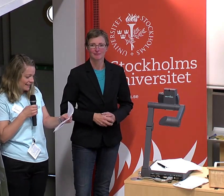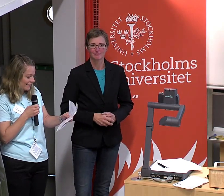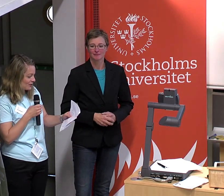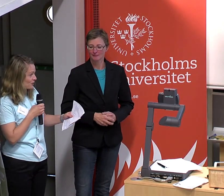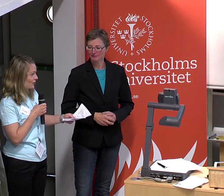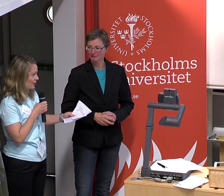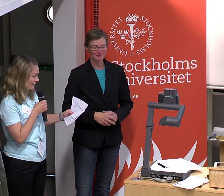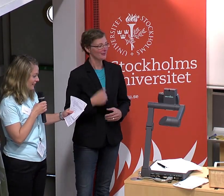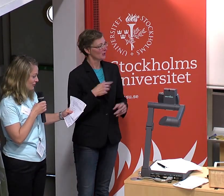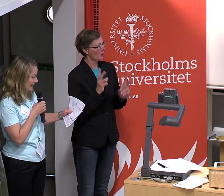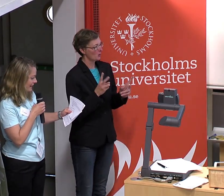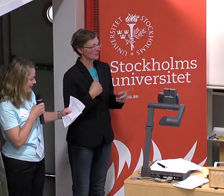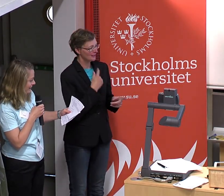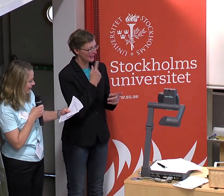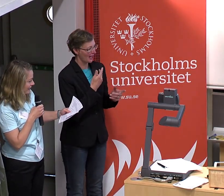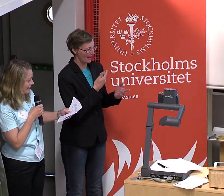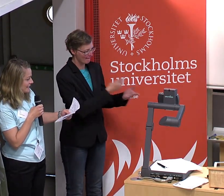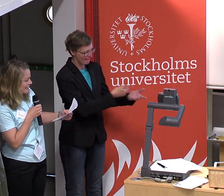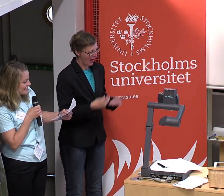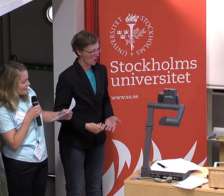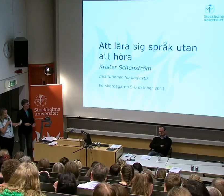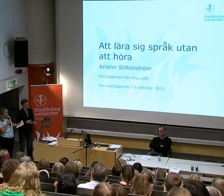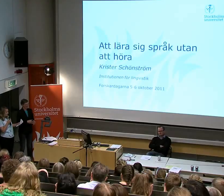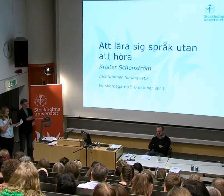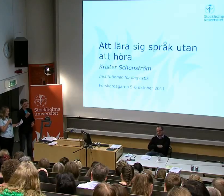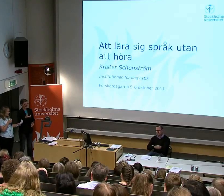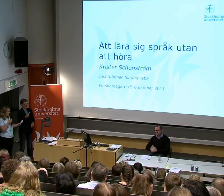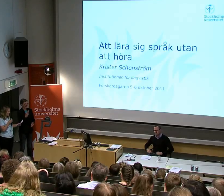Jag vill också välkomna Christer Schönström.